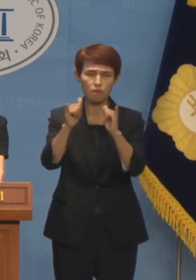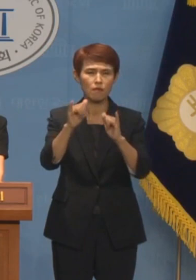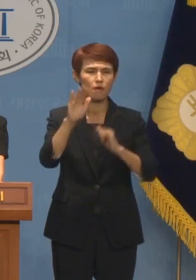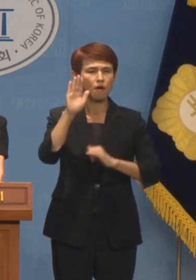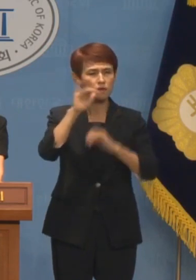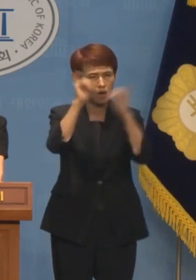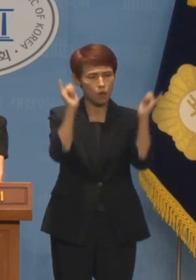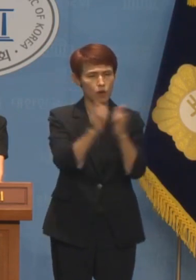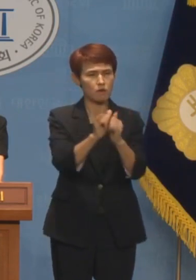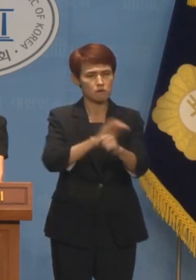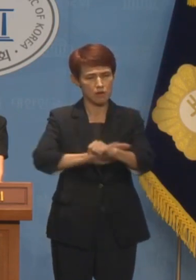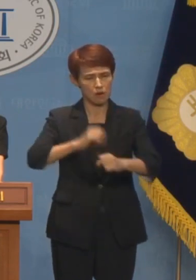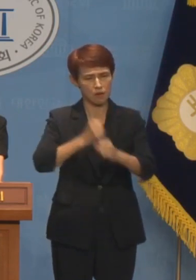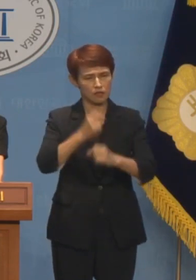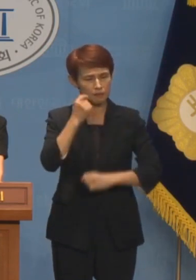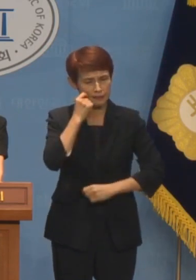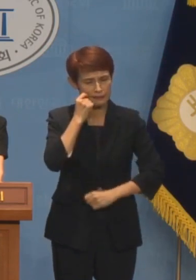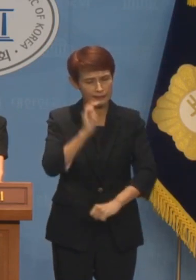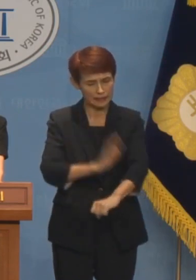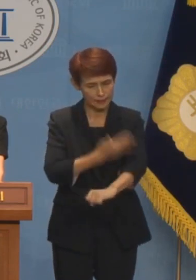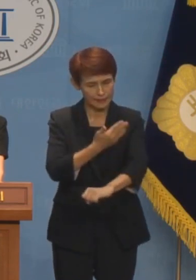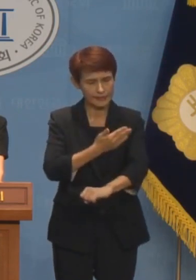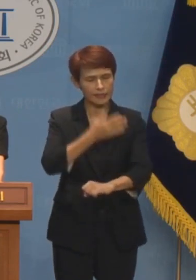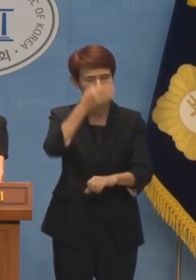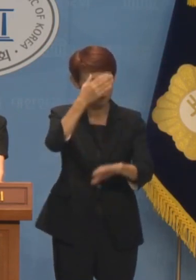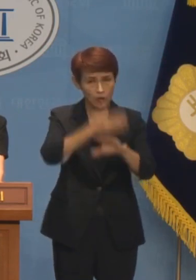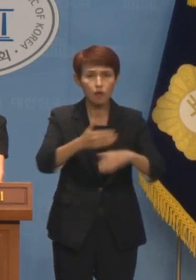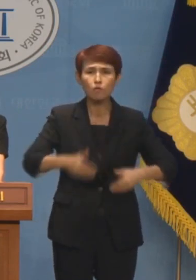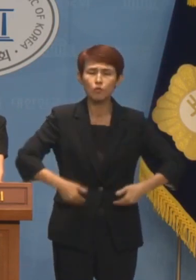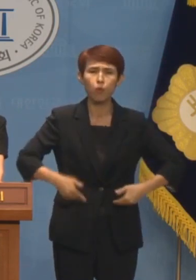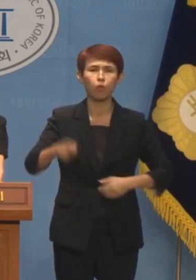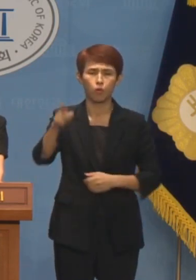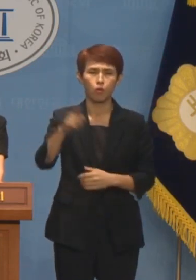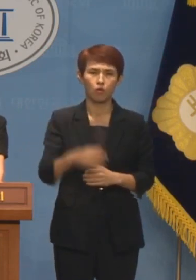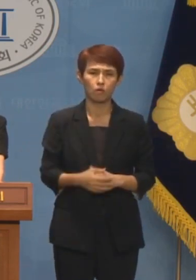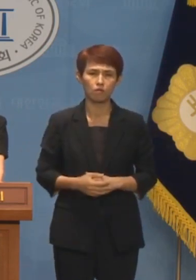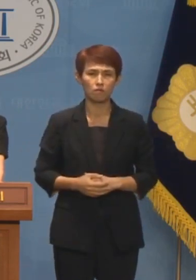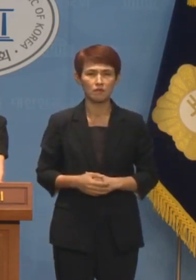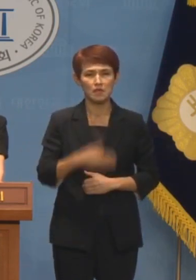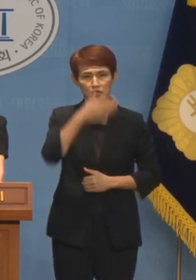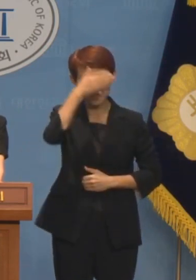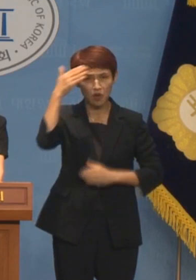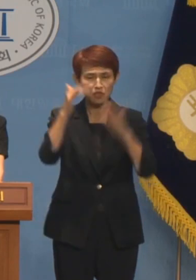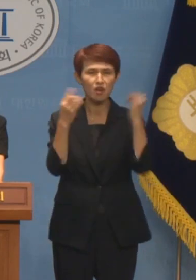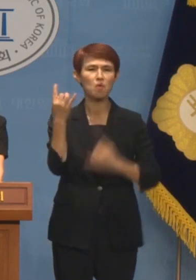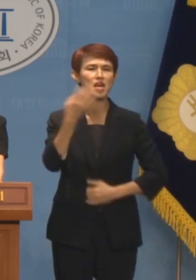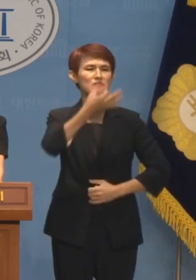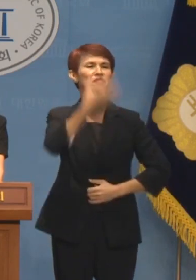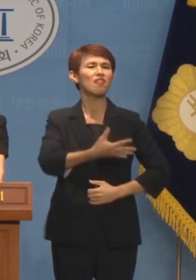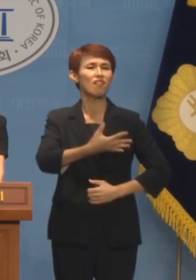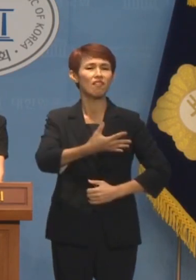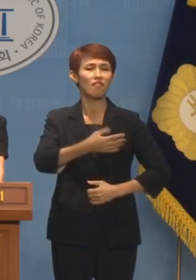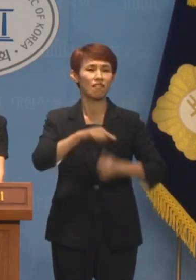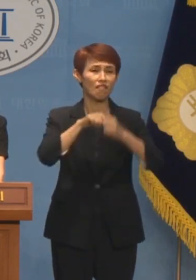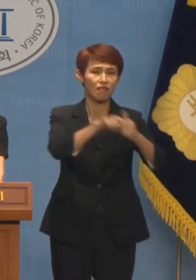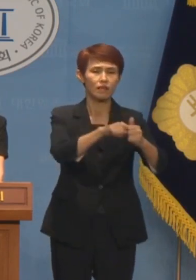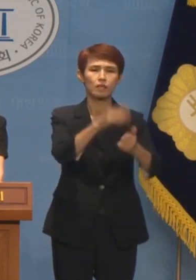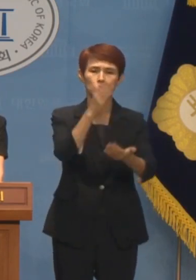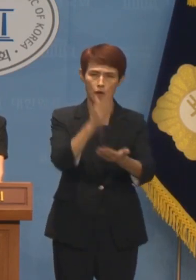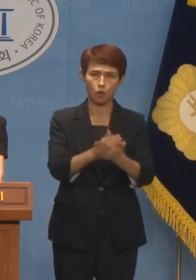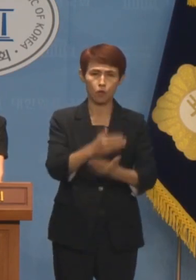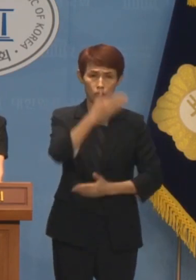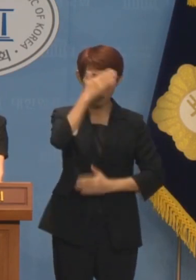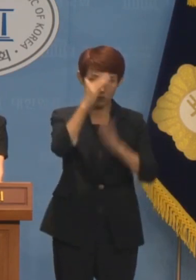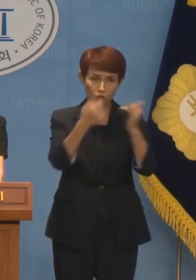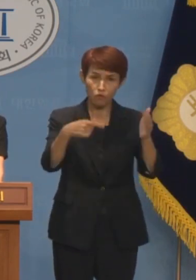못한 책임을 통감하고 사과부터 했어야 합니다. 아프니까 청춘이라고 강요할 것이 아니라 아프지 않은